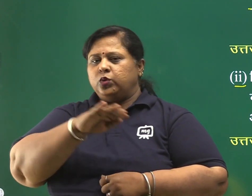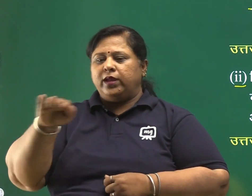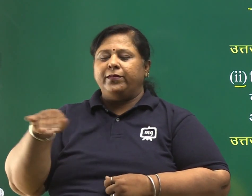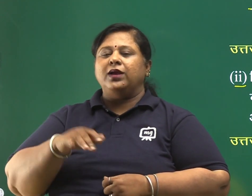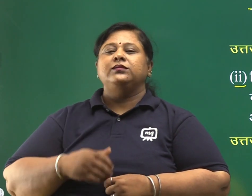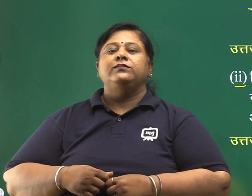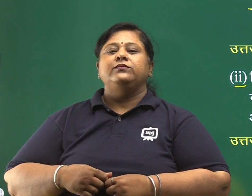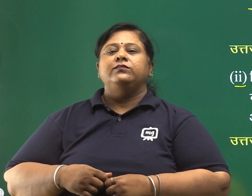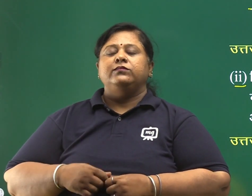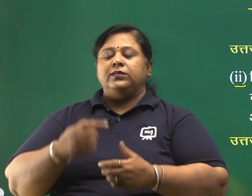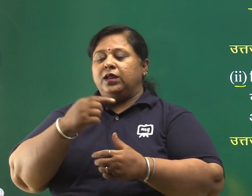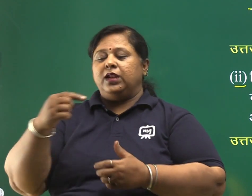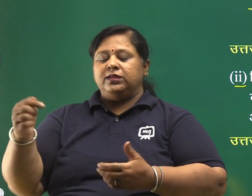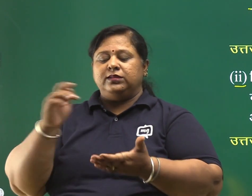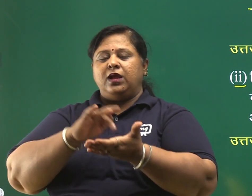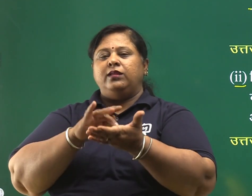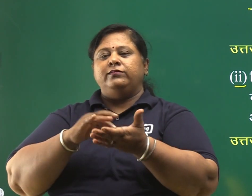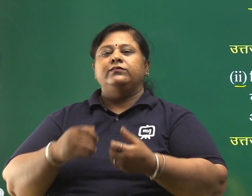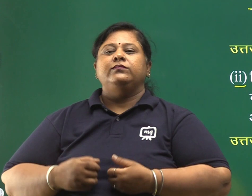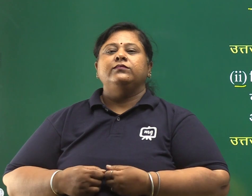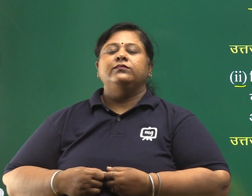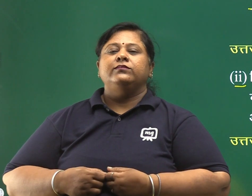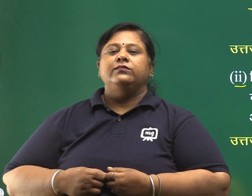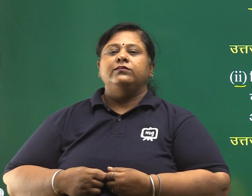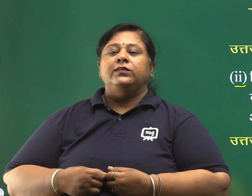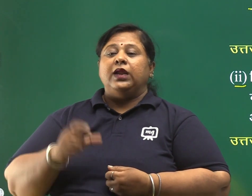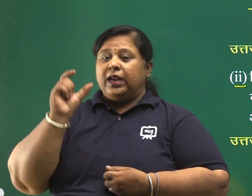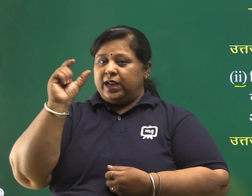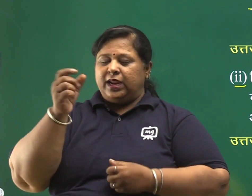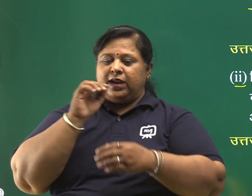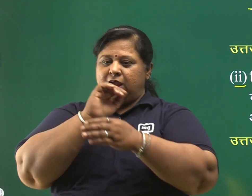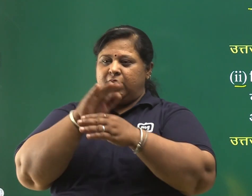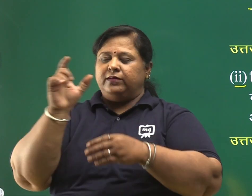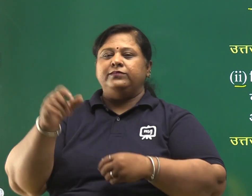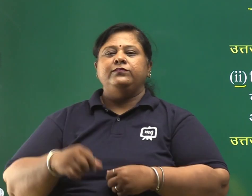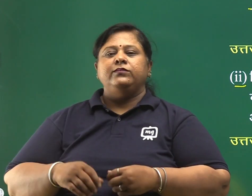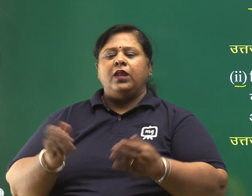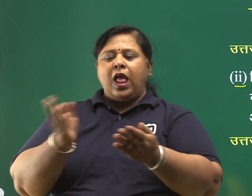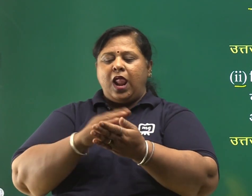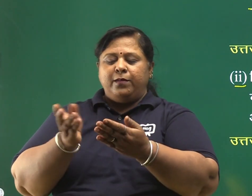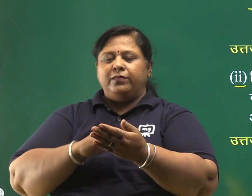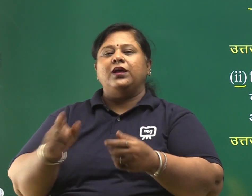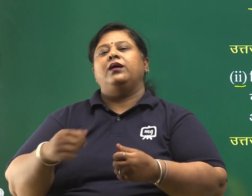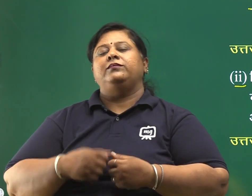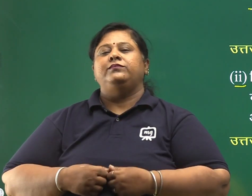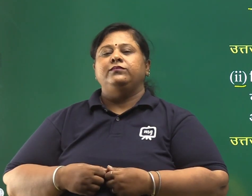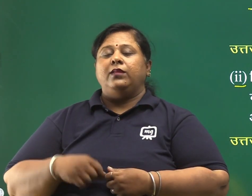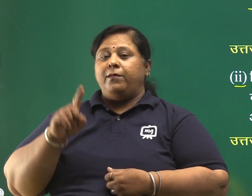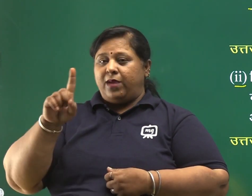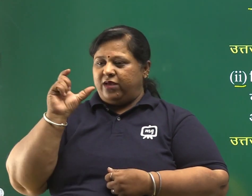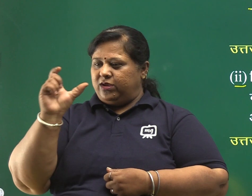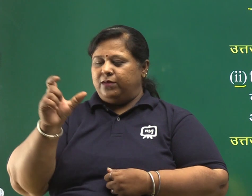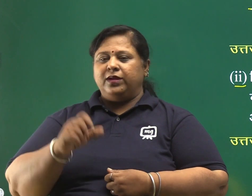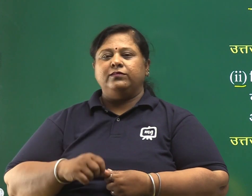पास रिक्त स्थान टिकट का एल्बम था। पहला विकल्प